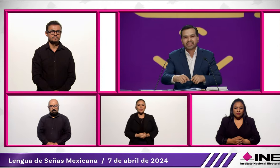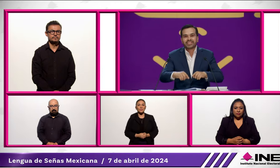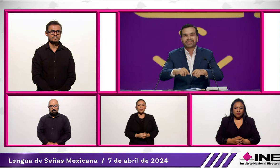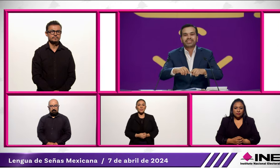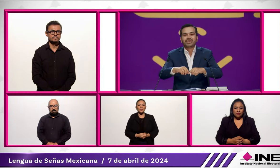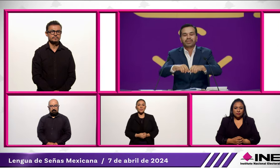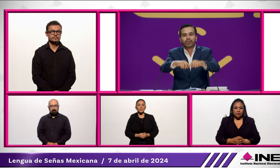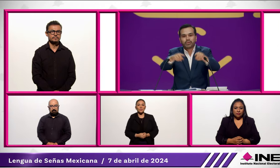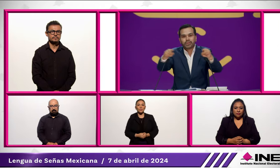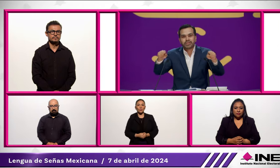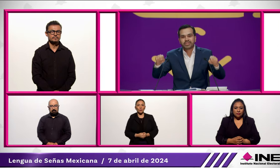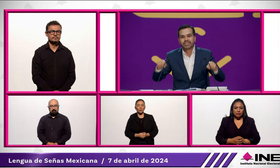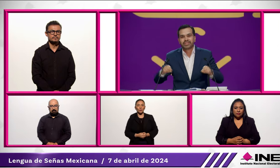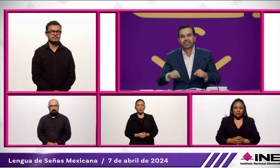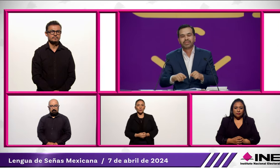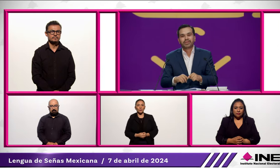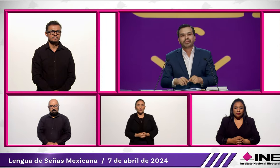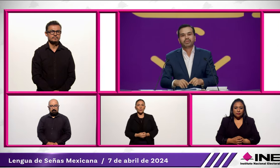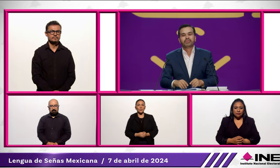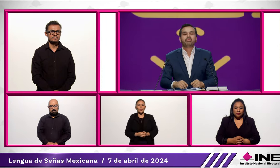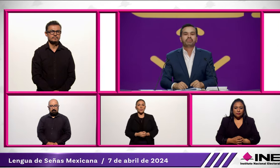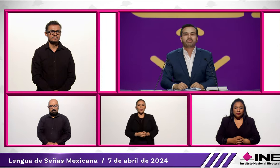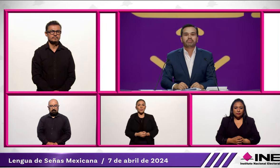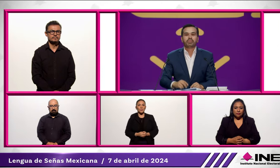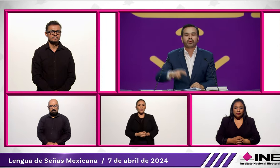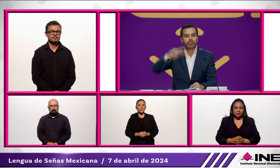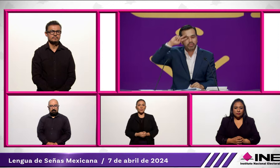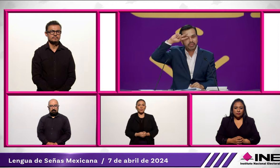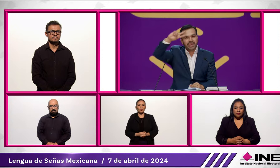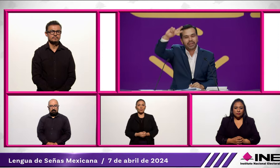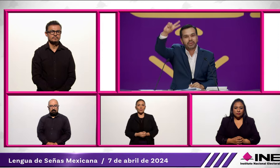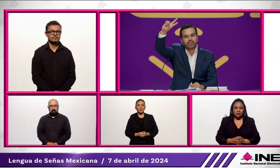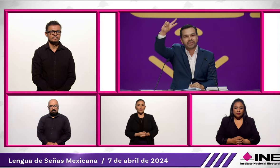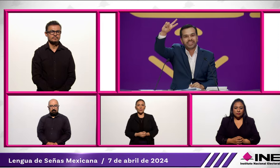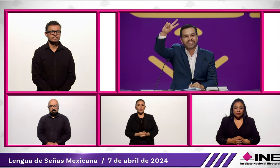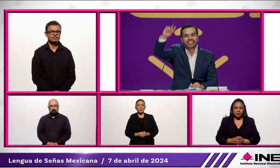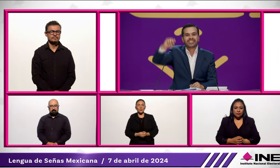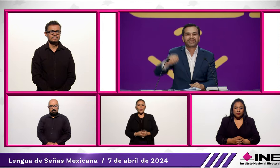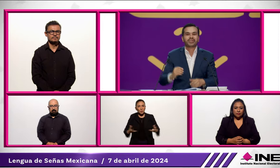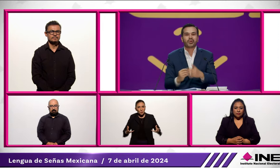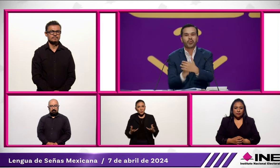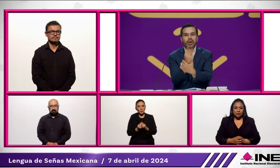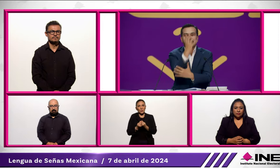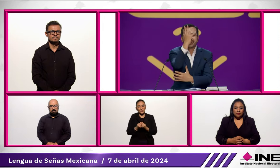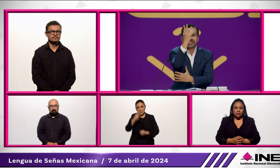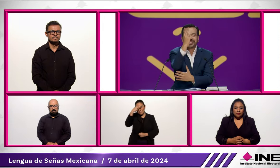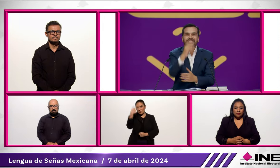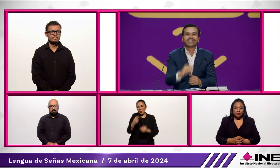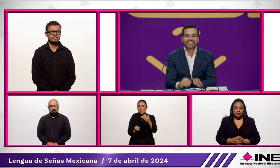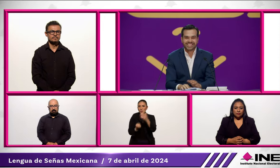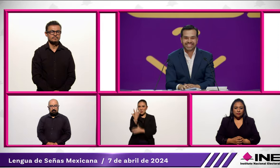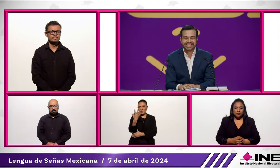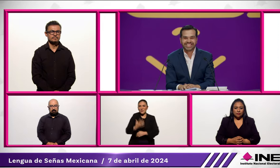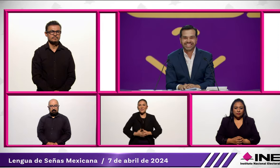Vamos juntos por un México nuevo.